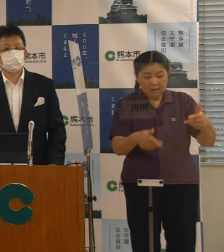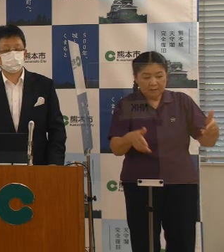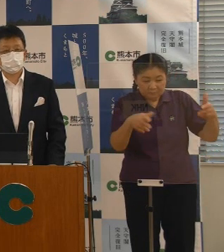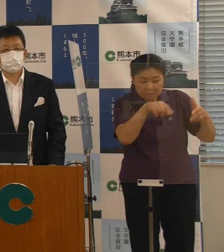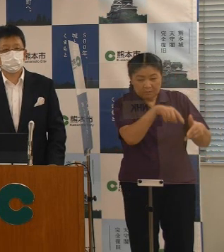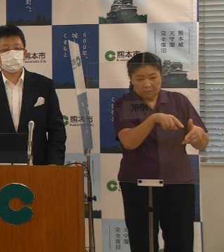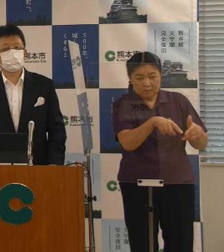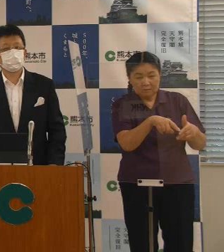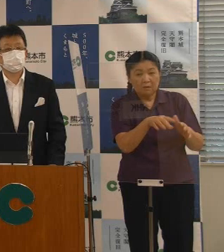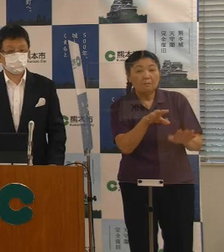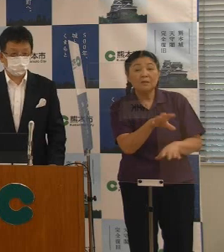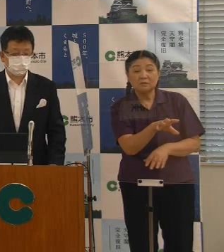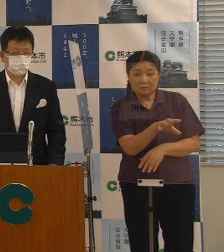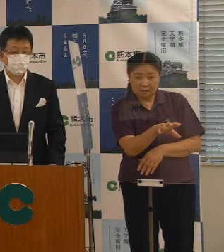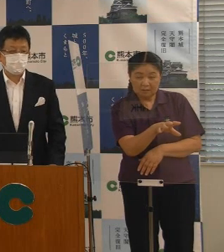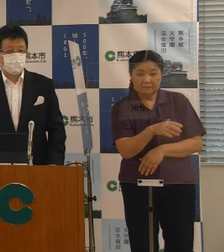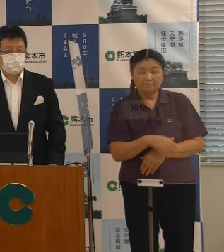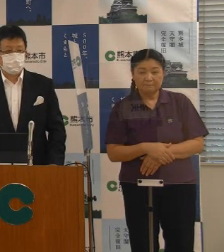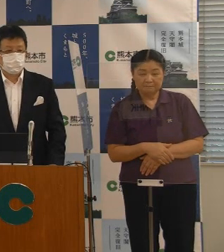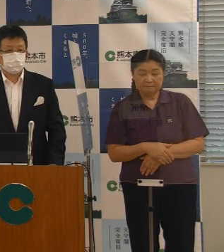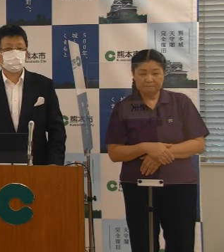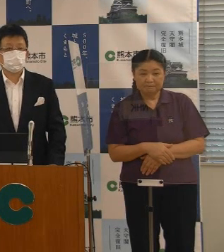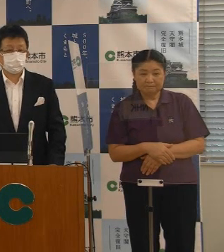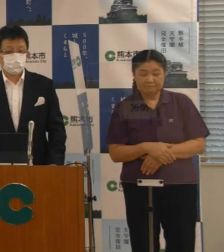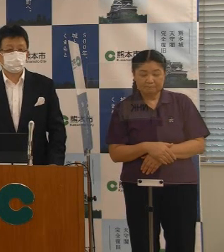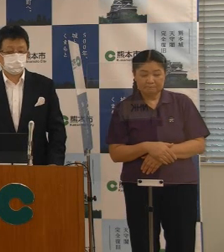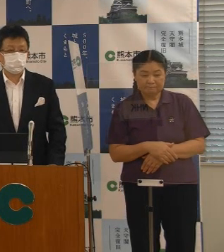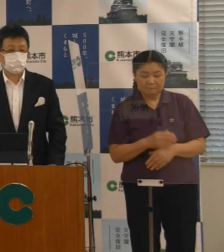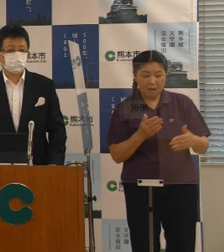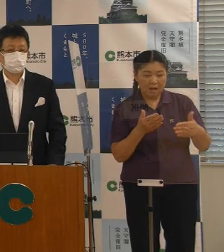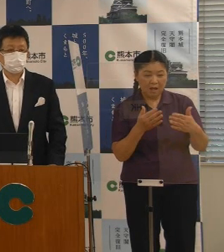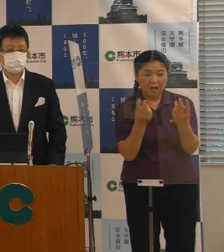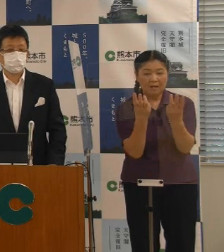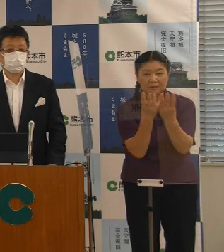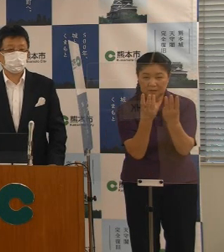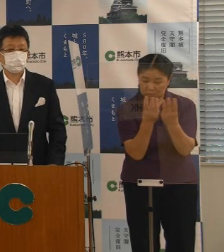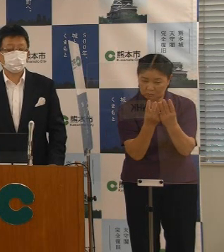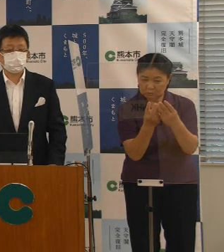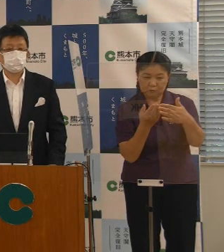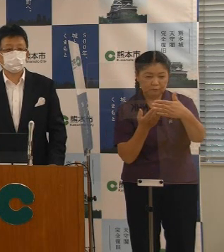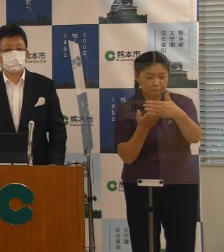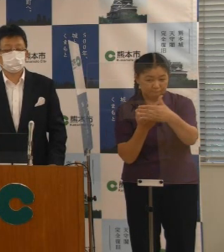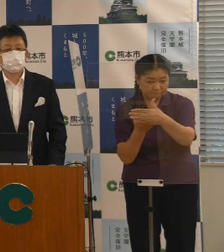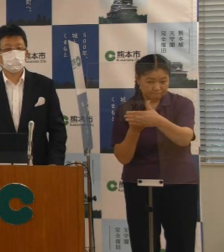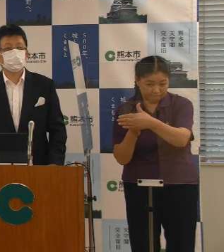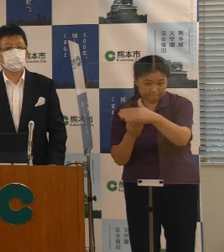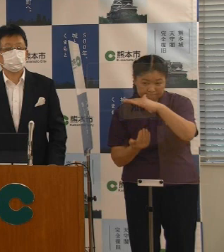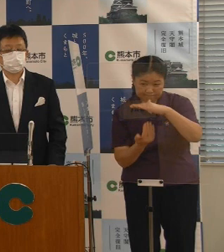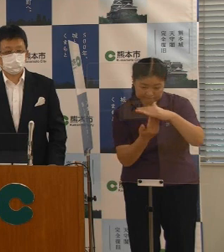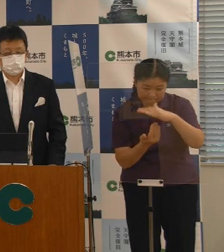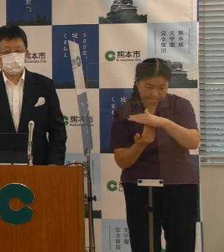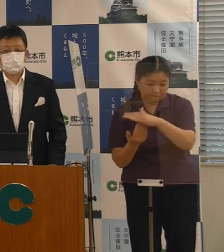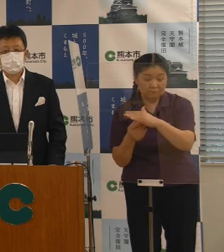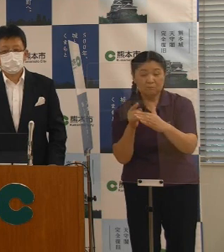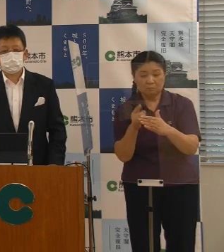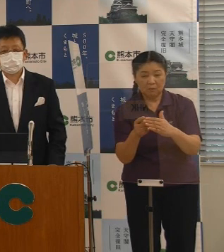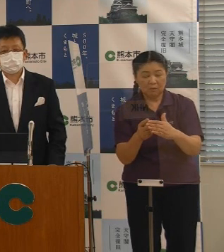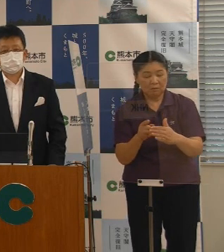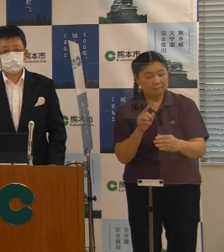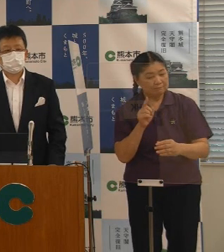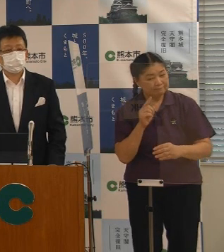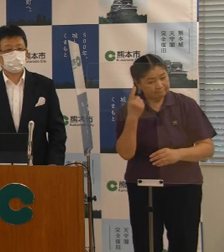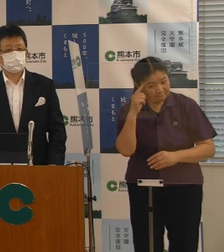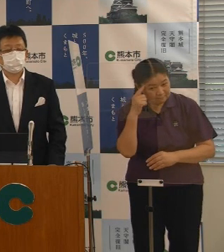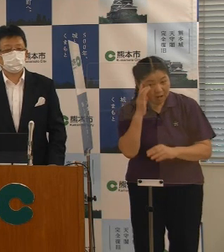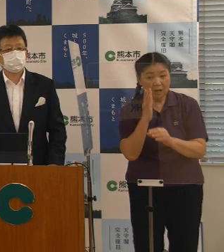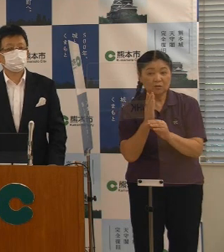やですね、店舗、こういったところへのですね、規制もですね、これからかけるということで、ありますし、まあ、